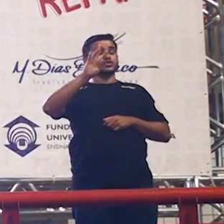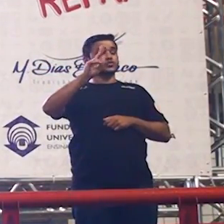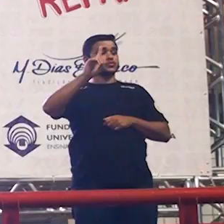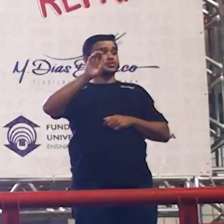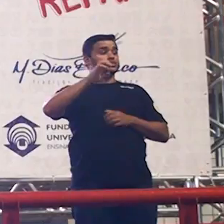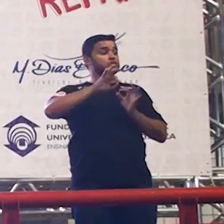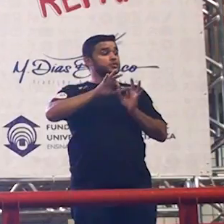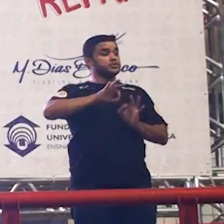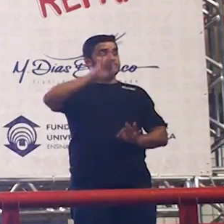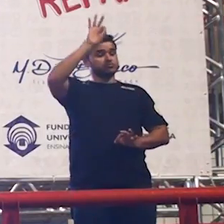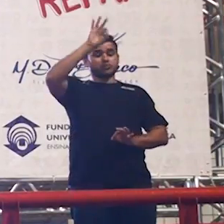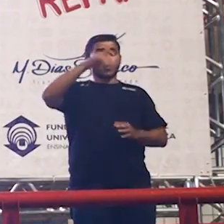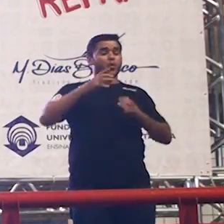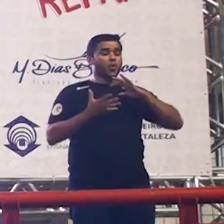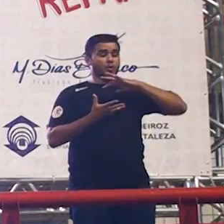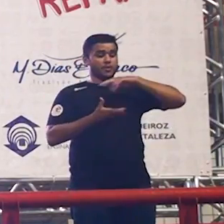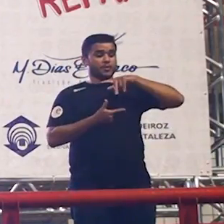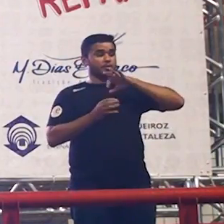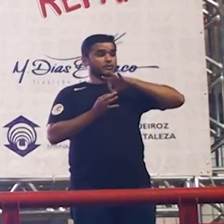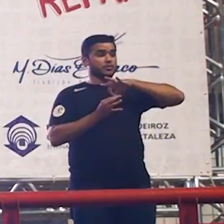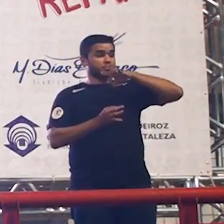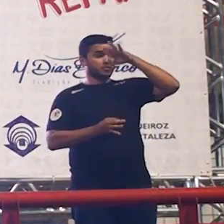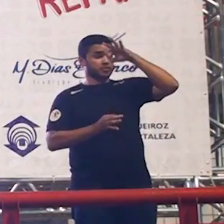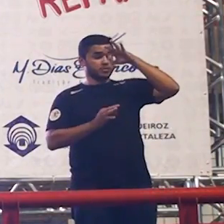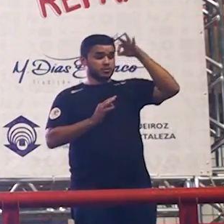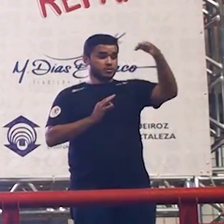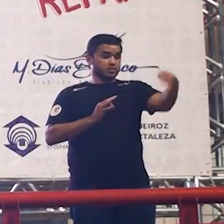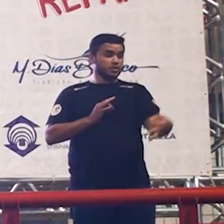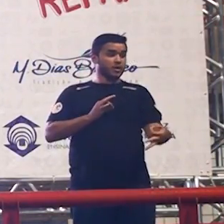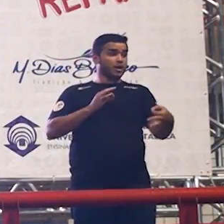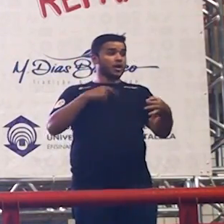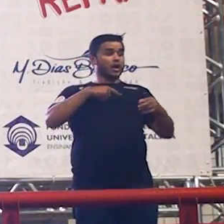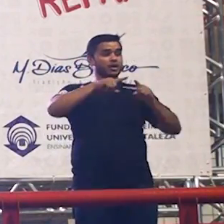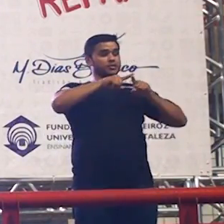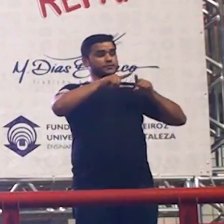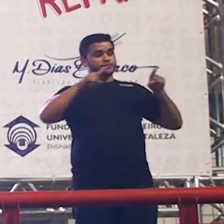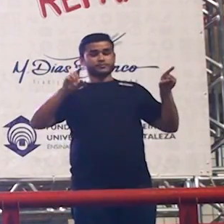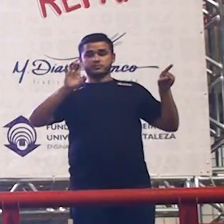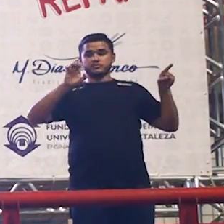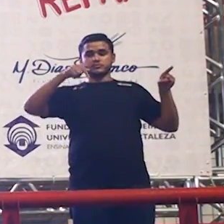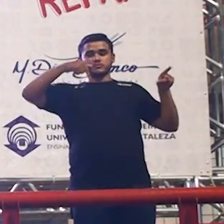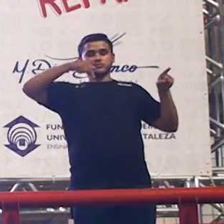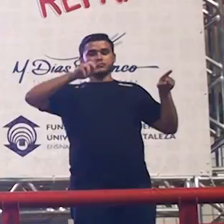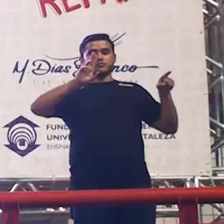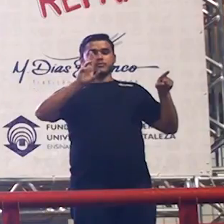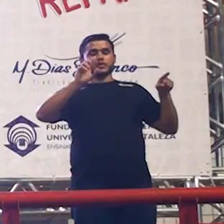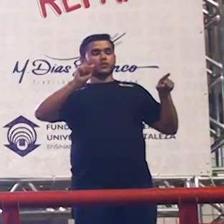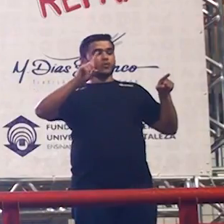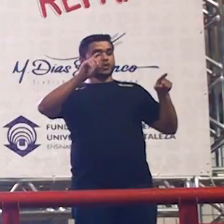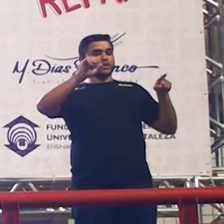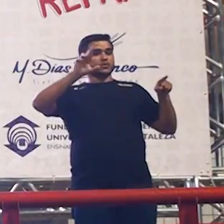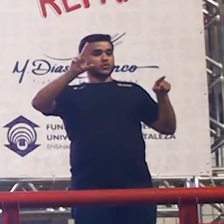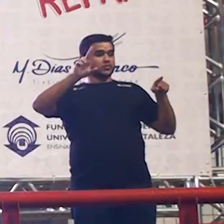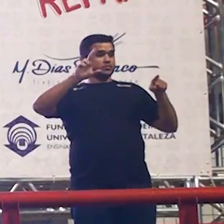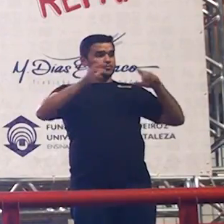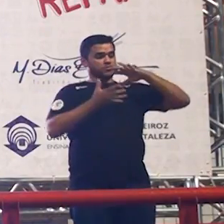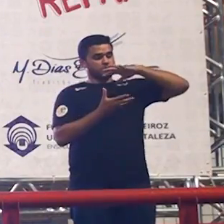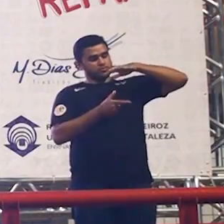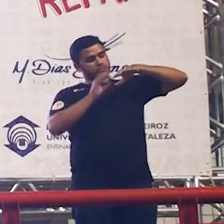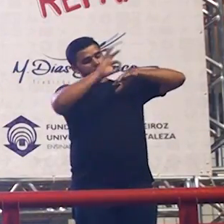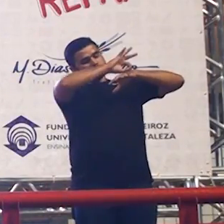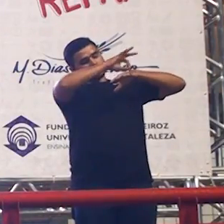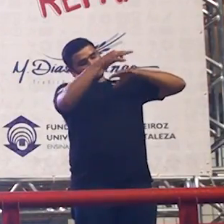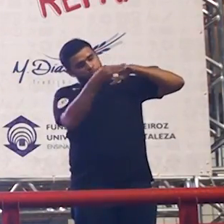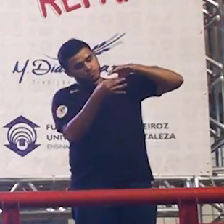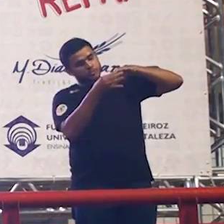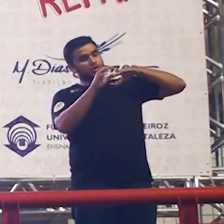medida em graus de um ponto qualquer da Terra em relação à linha do Equador. Latitude é uma distância de um ponto em relação à linha do Equador. Então